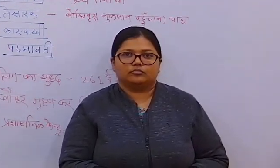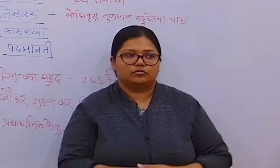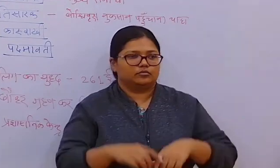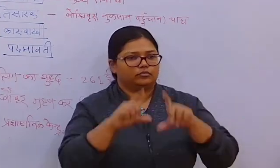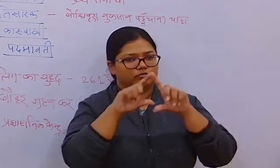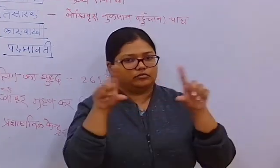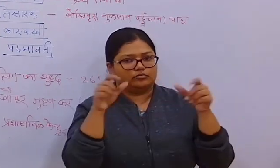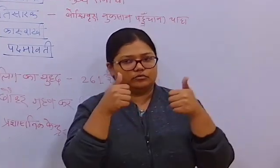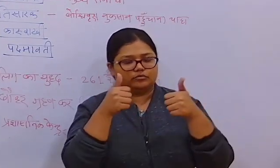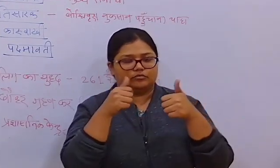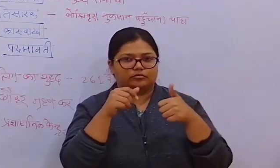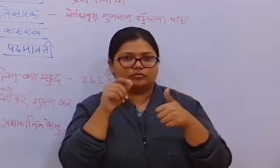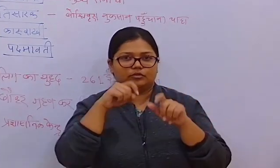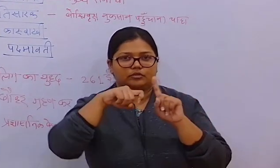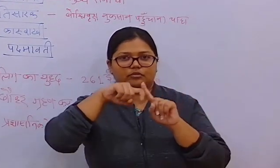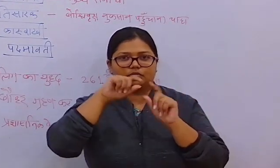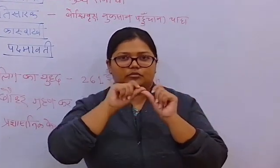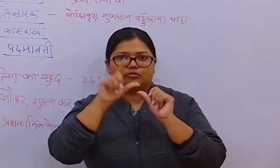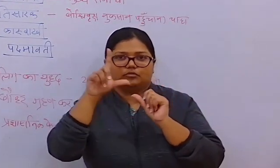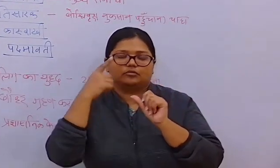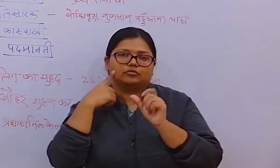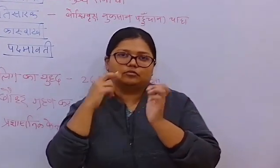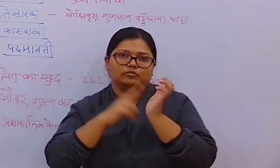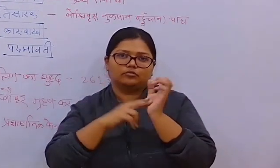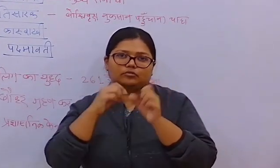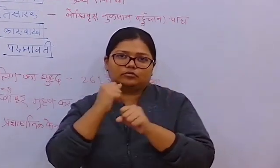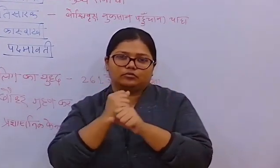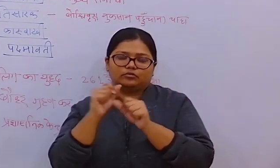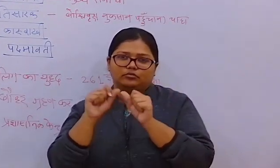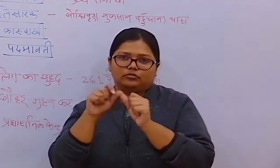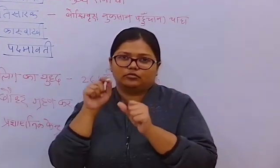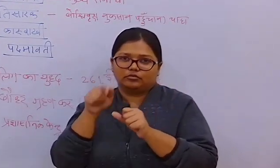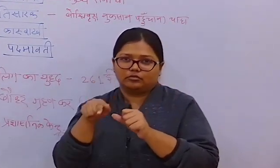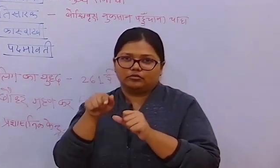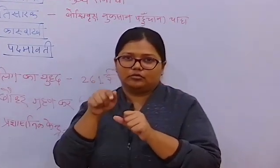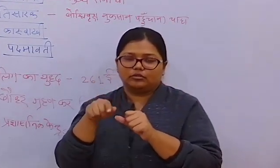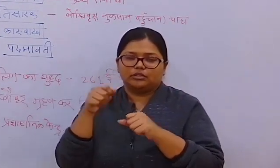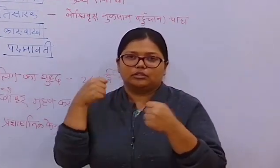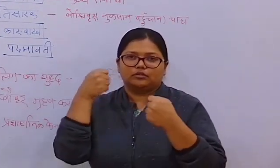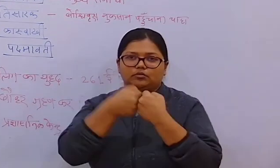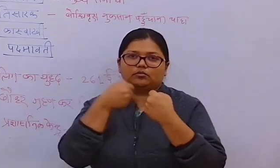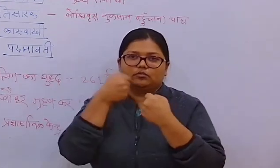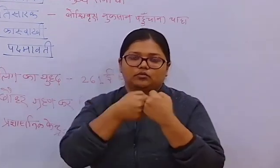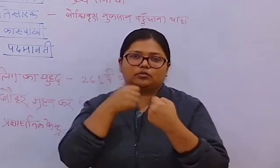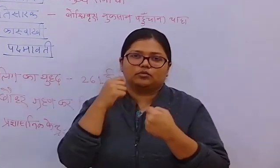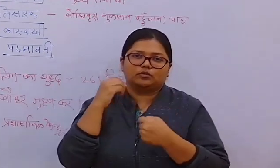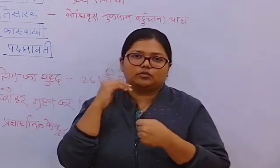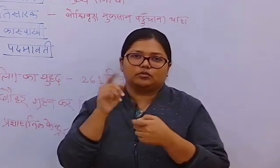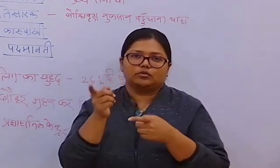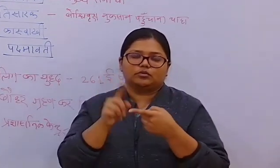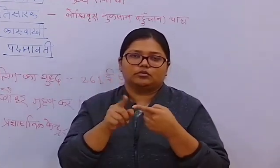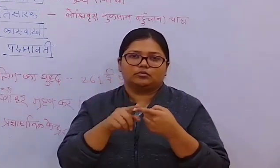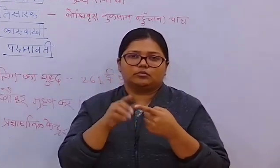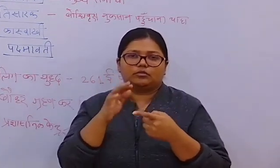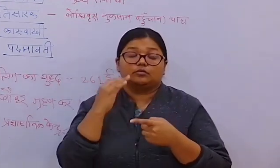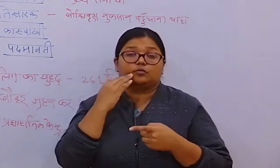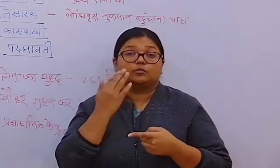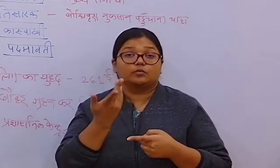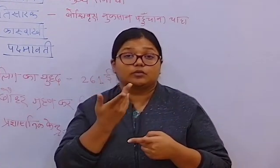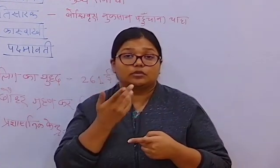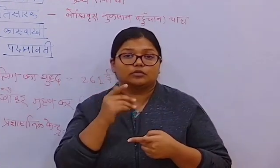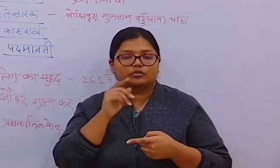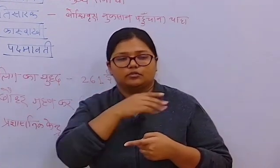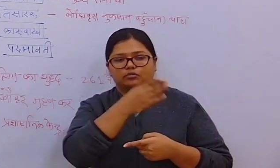सबसे महत्वपूर्ण है, कलिंग के युद्ध की डेट आपको याद होनी चाहिए। कलिंग का युद्ध हुआ था 261 ईसा पूर्व